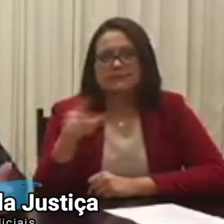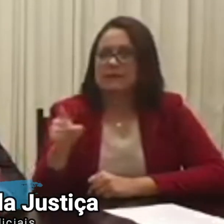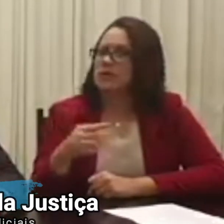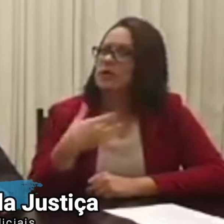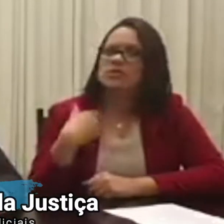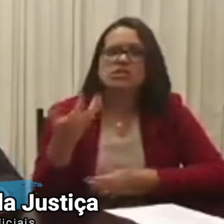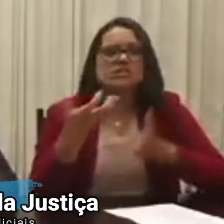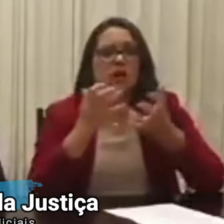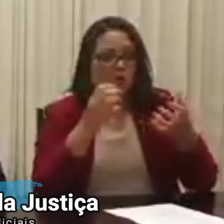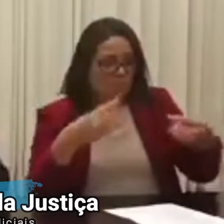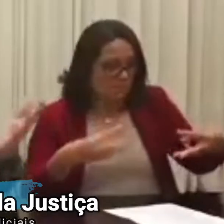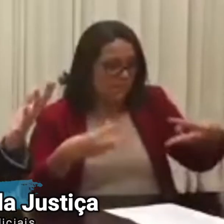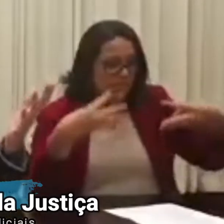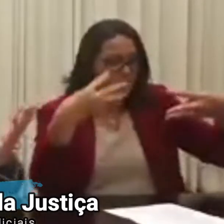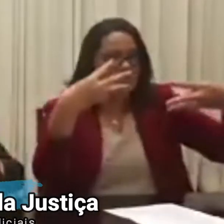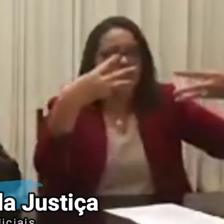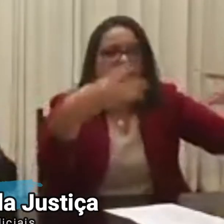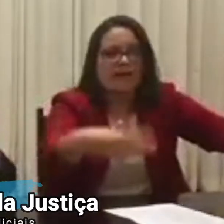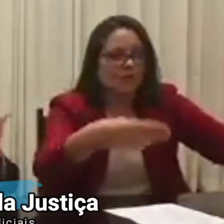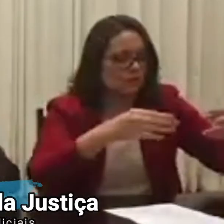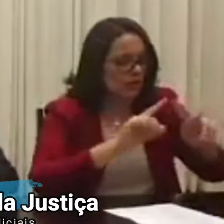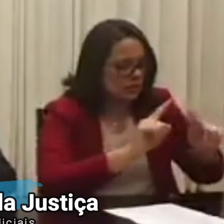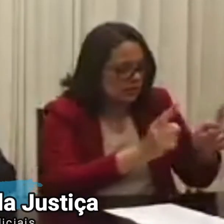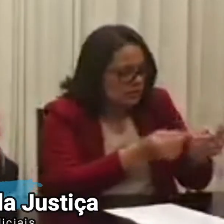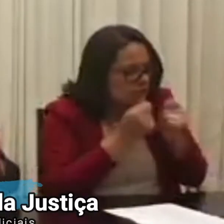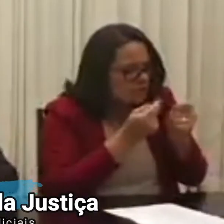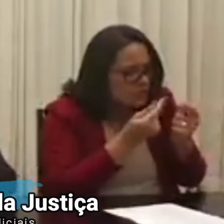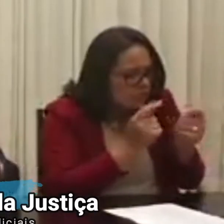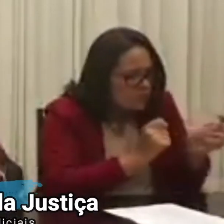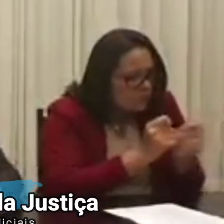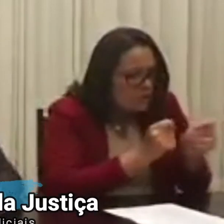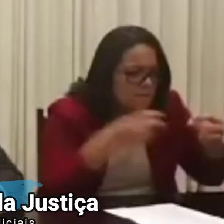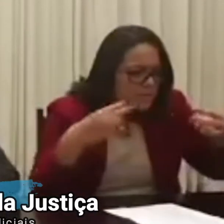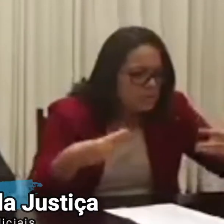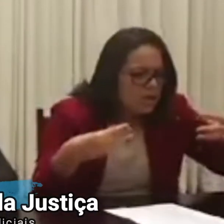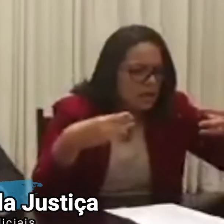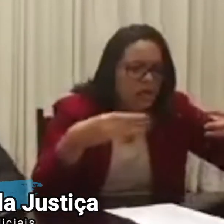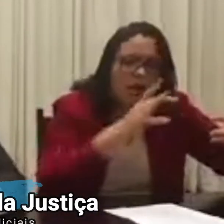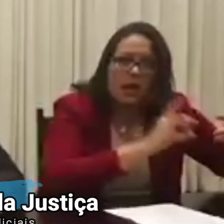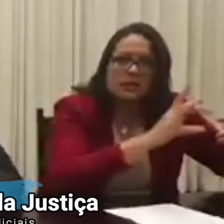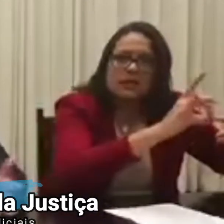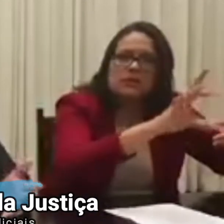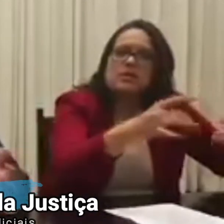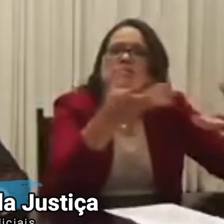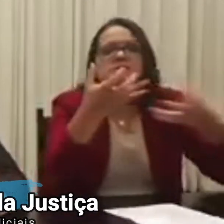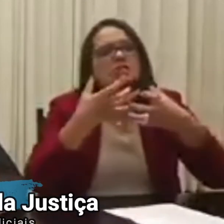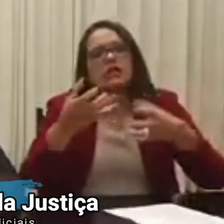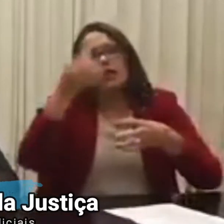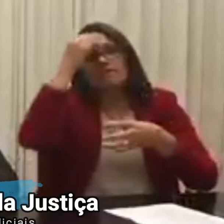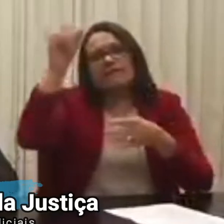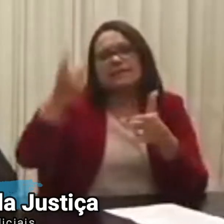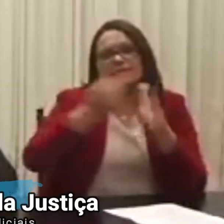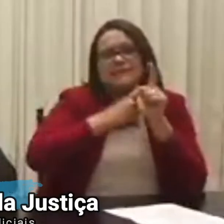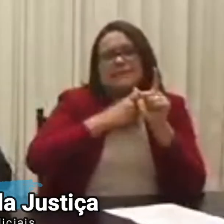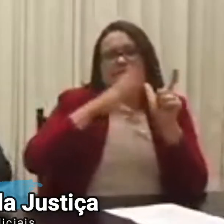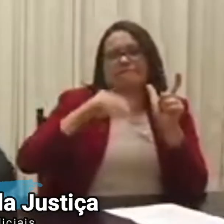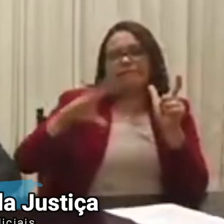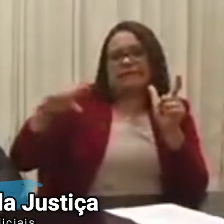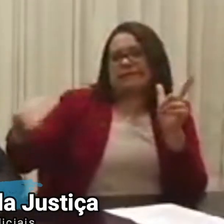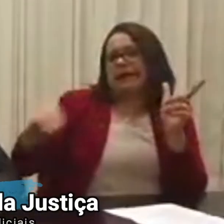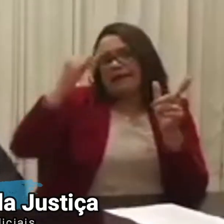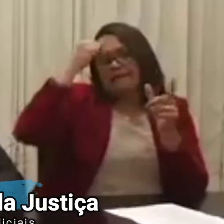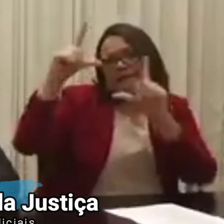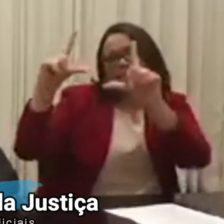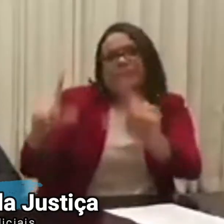é ministério para poder acabar o ano com a dívida menor, ou quem sabe ali não ficar devendo muito, tá certo? E veio